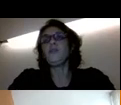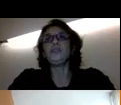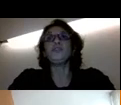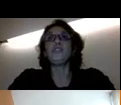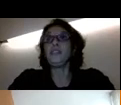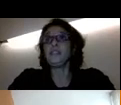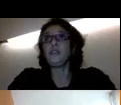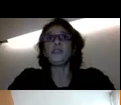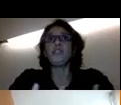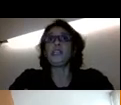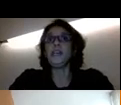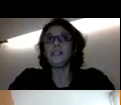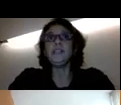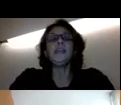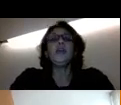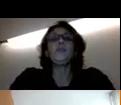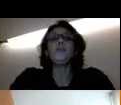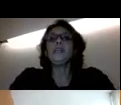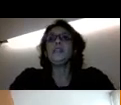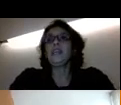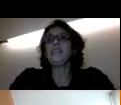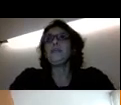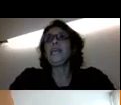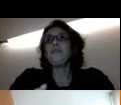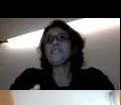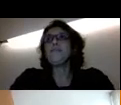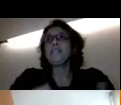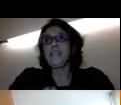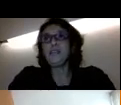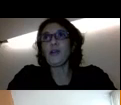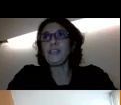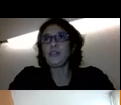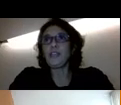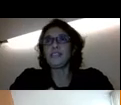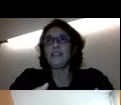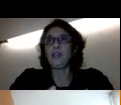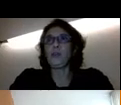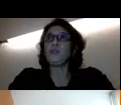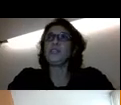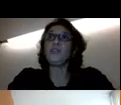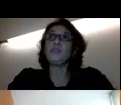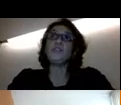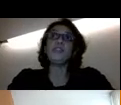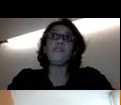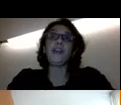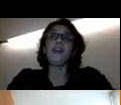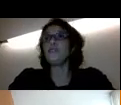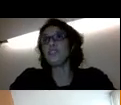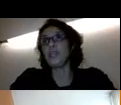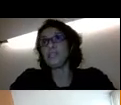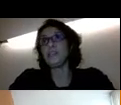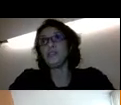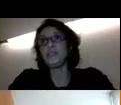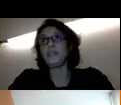de la lengua, otros señantes, otros signantes, y empieza a emerger o a desarrollarse esta lengua. Por lo tanto, los años de vida